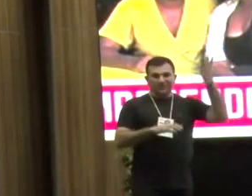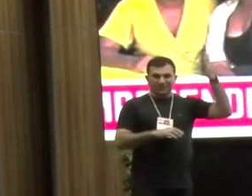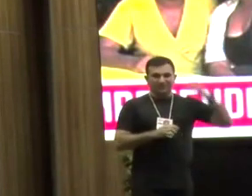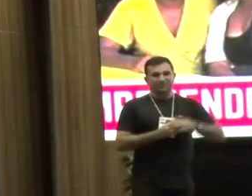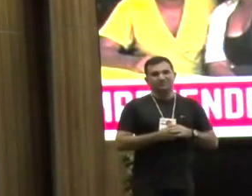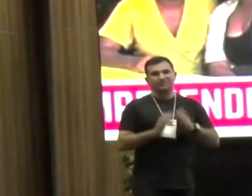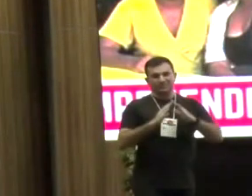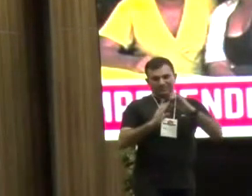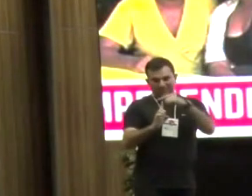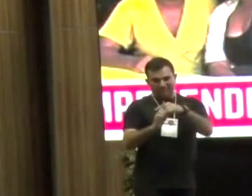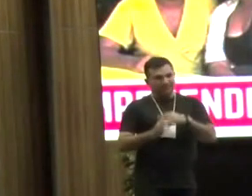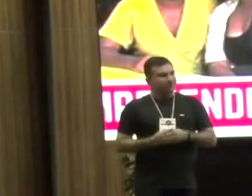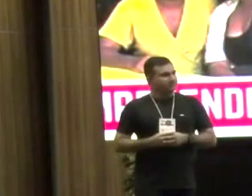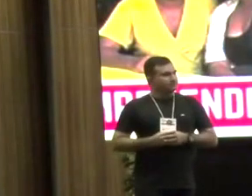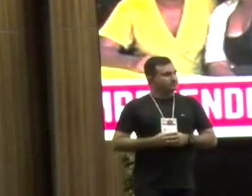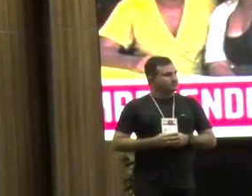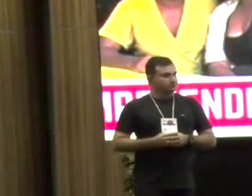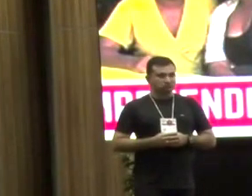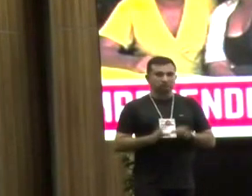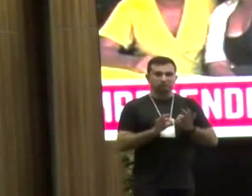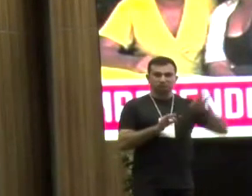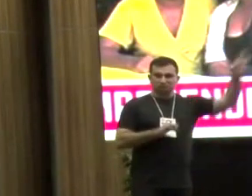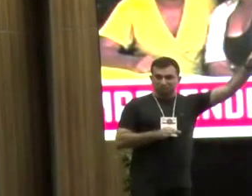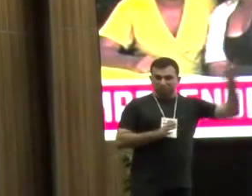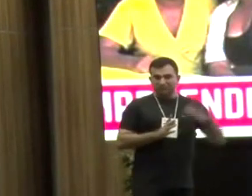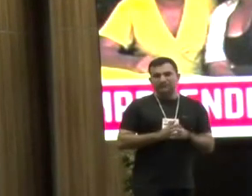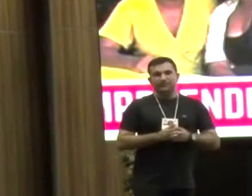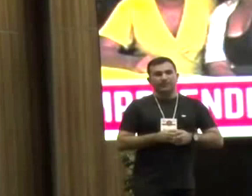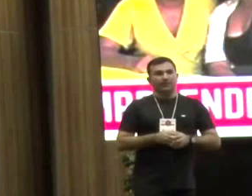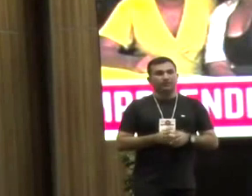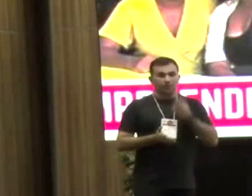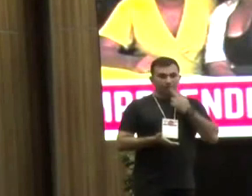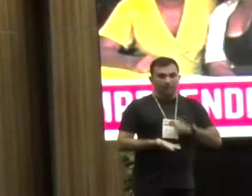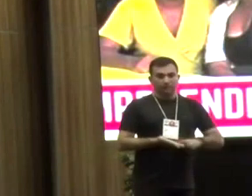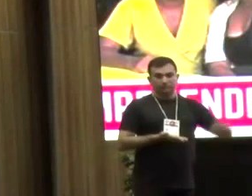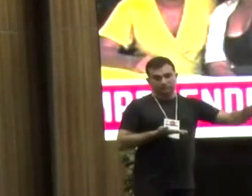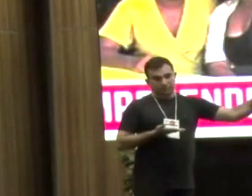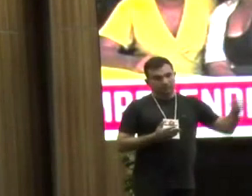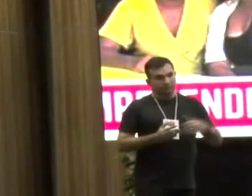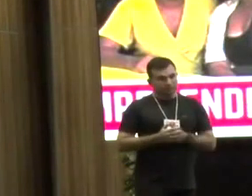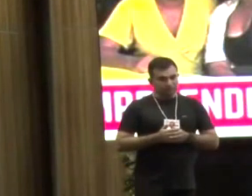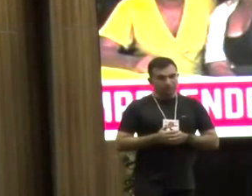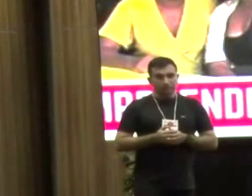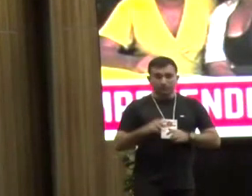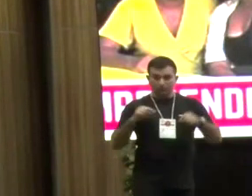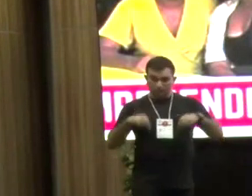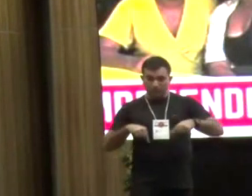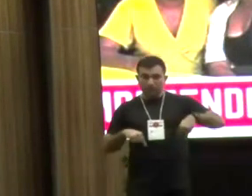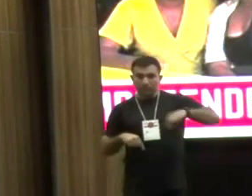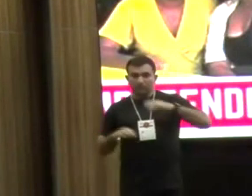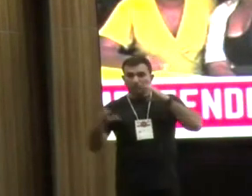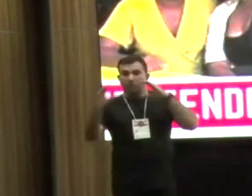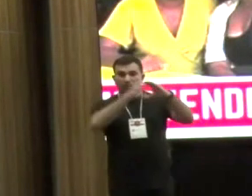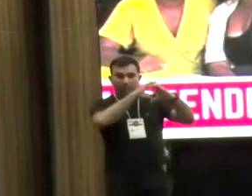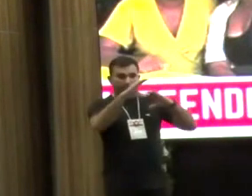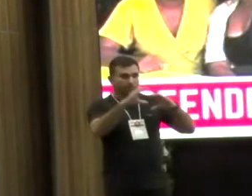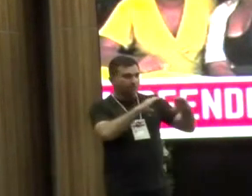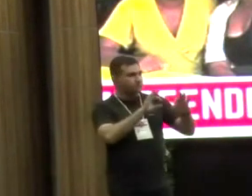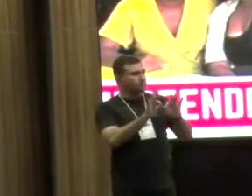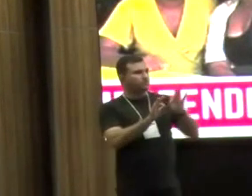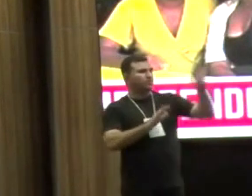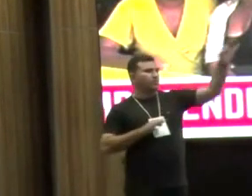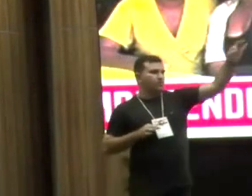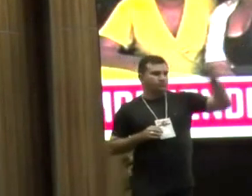Hoje a gente se comunica à distância em questão de minutos. Então